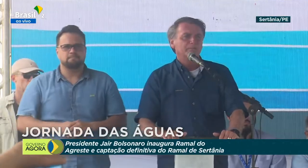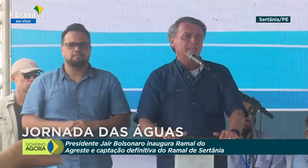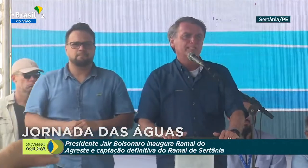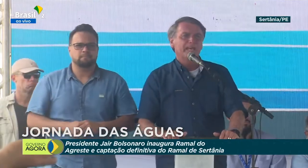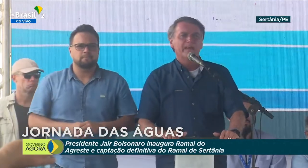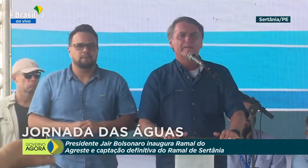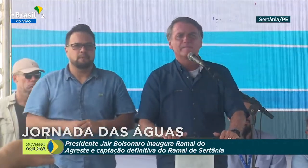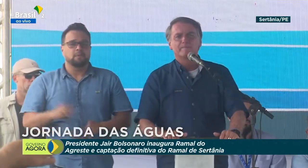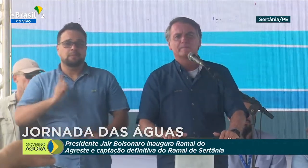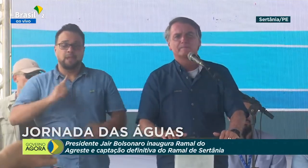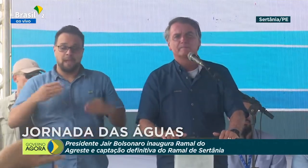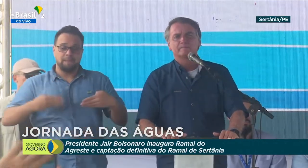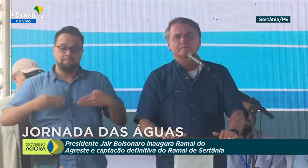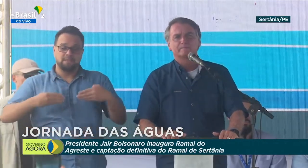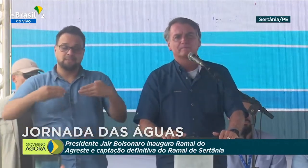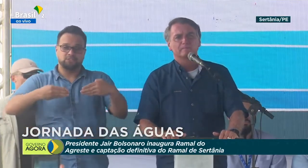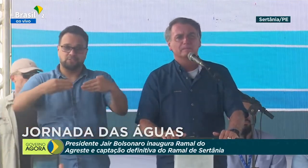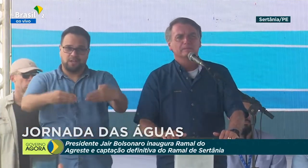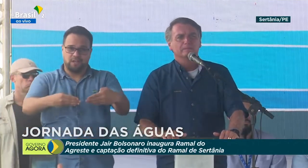Temos um ministério